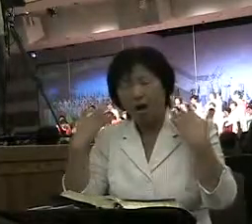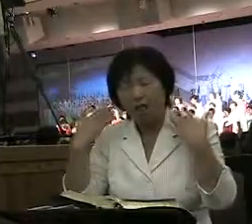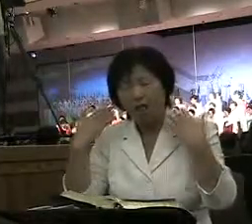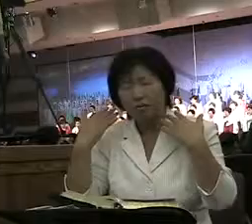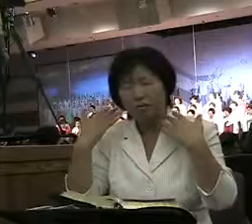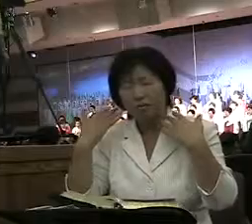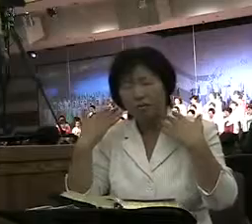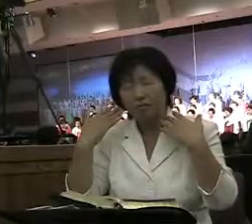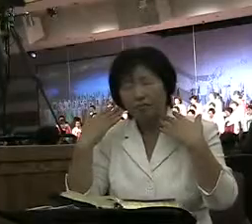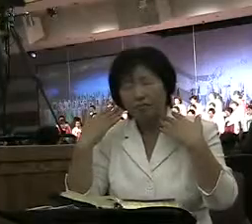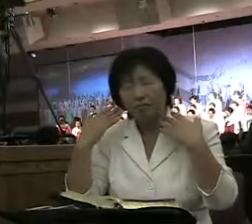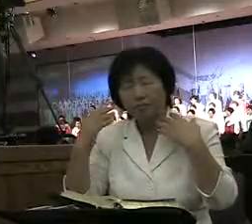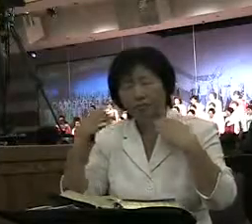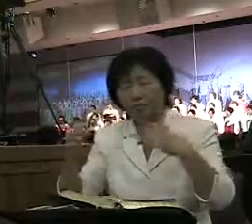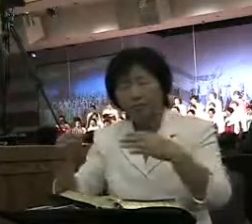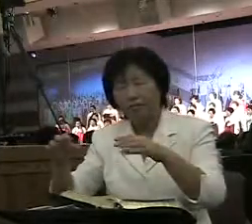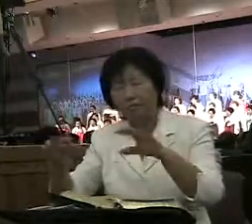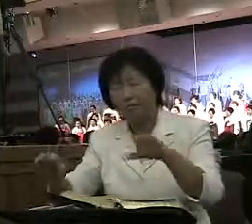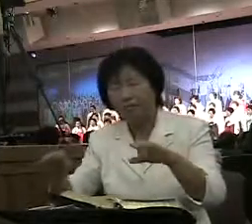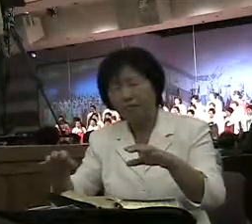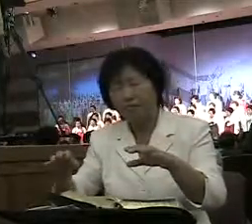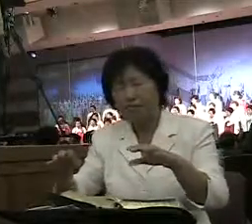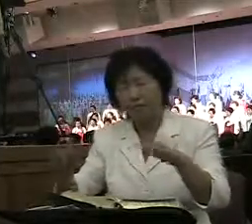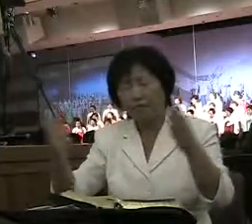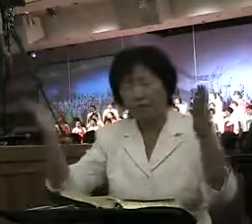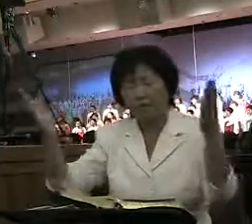소돔 골짜, 아골 골짝 소돔에도,